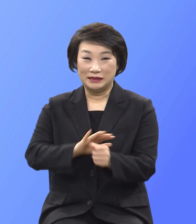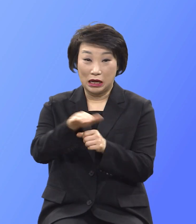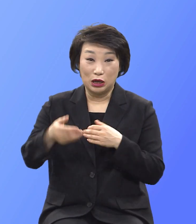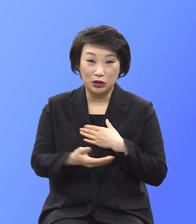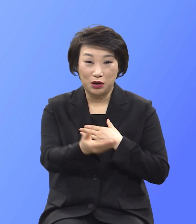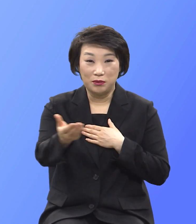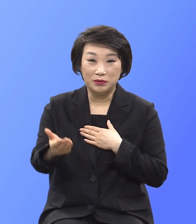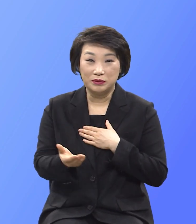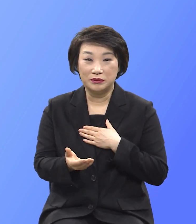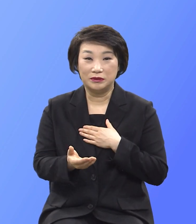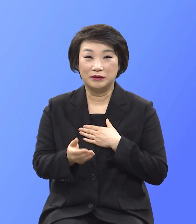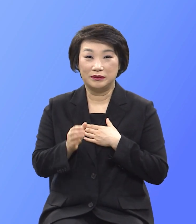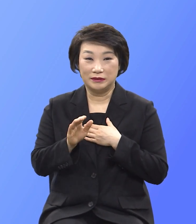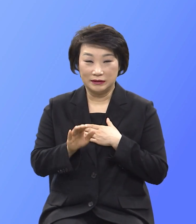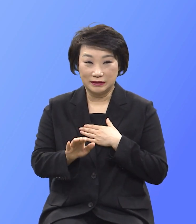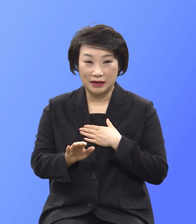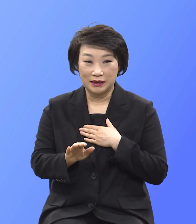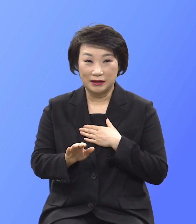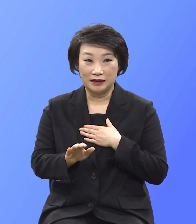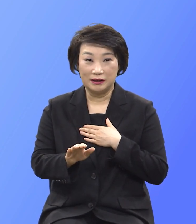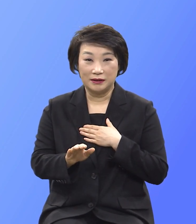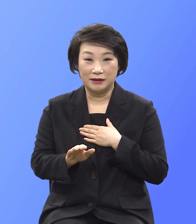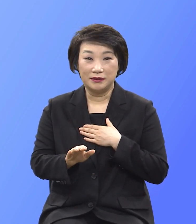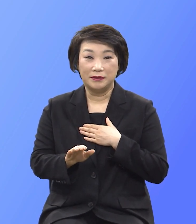사랑하는 연세가족이요,